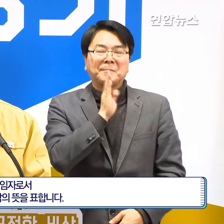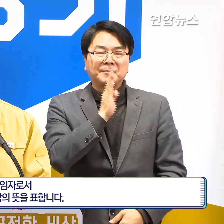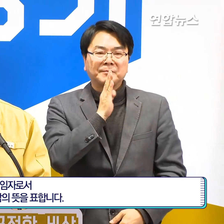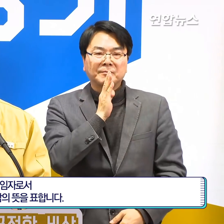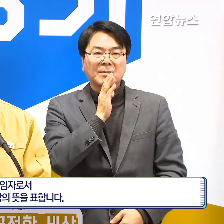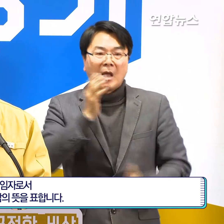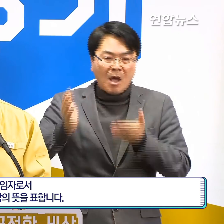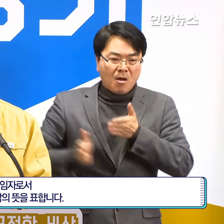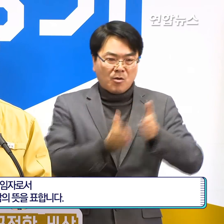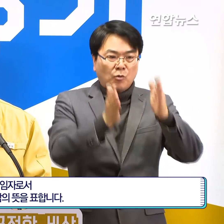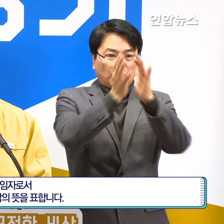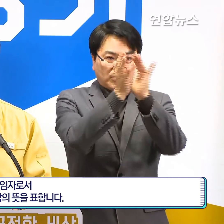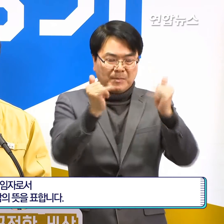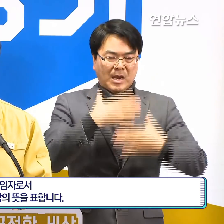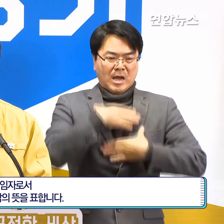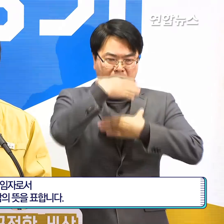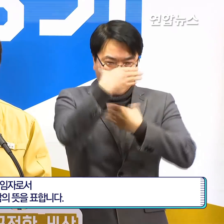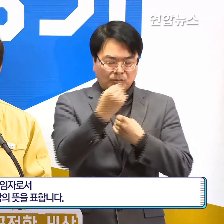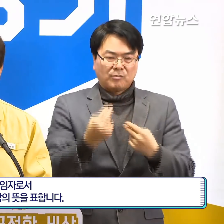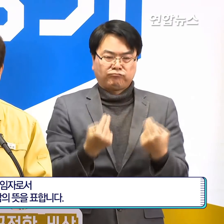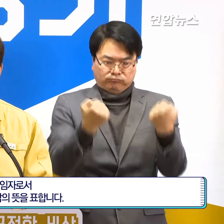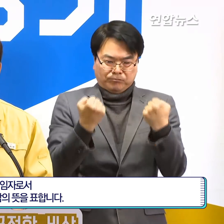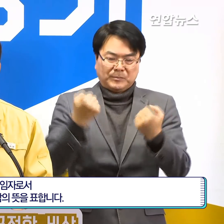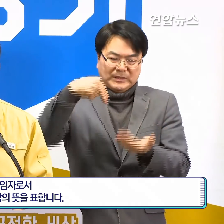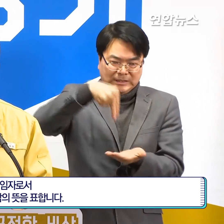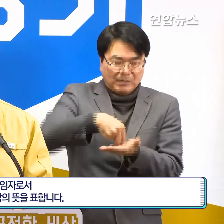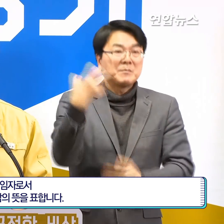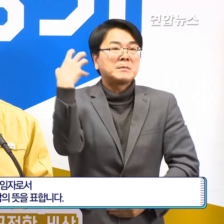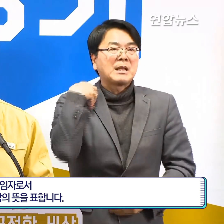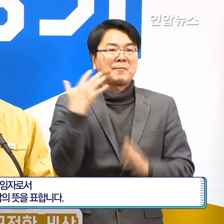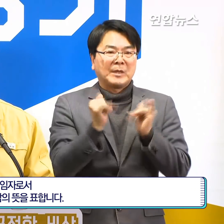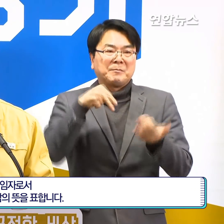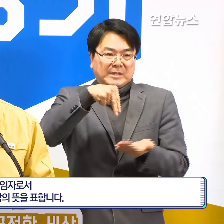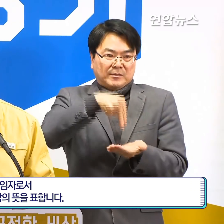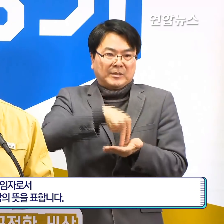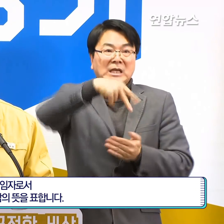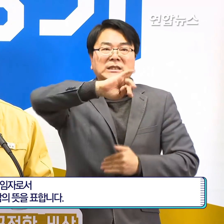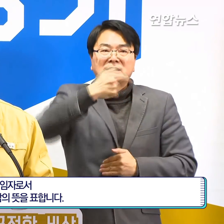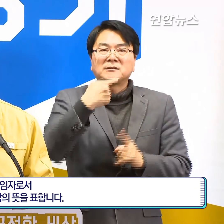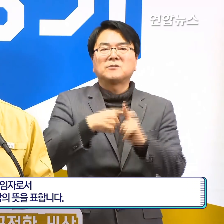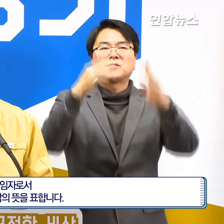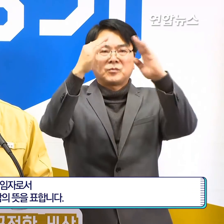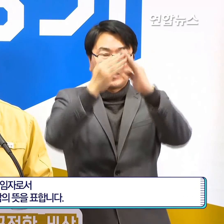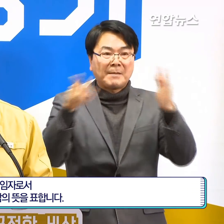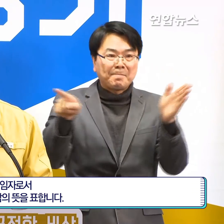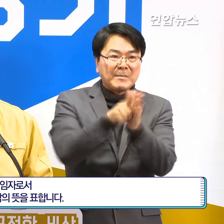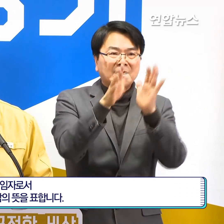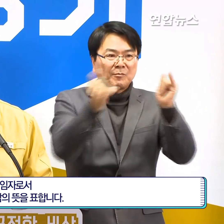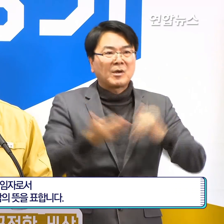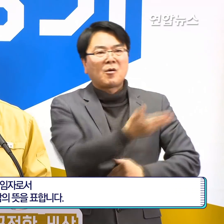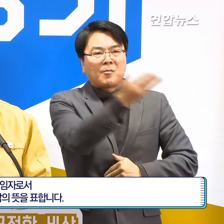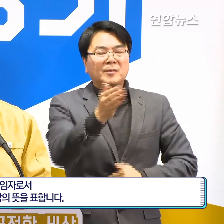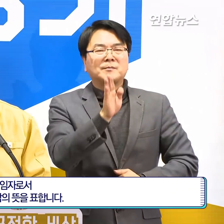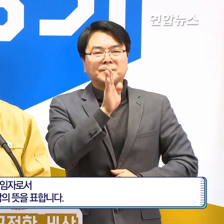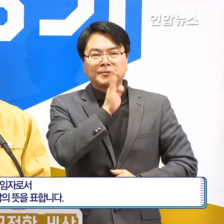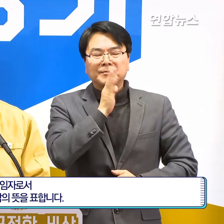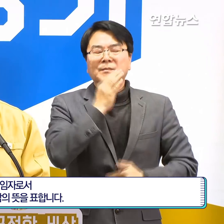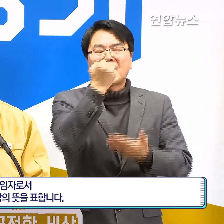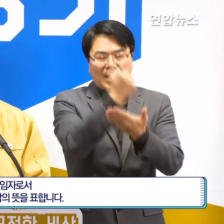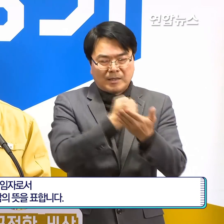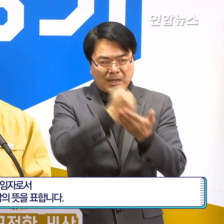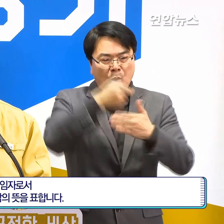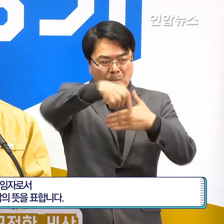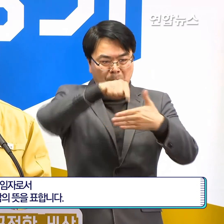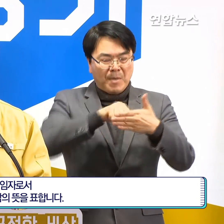책임지는 도정 최고 책임자로서 도민과 신천지 교회 신도 여러분께 깊은 유감의 뜻을 표합니다.